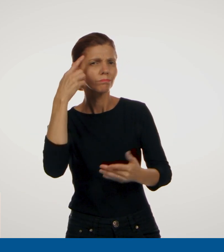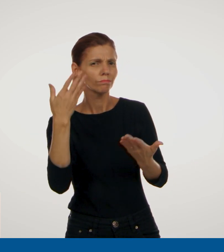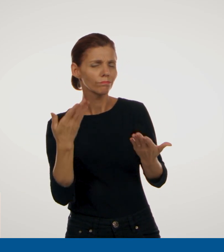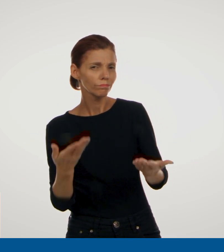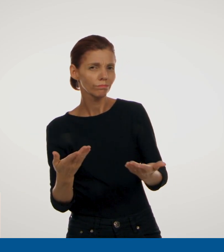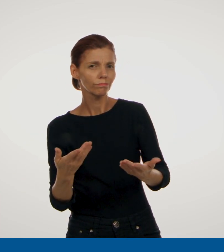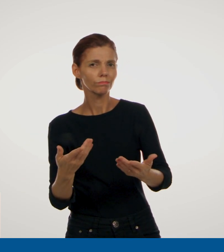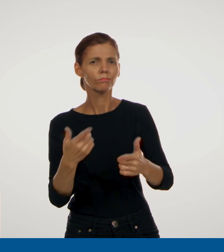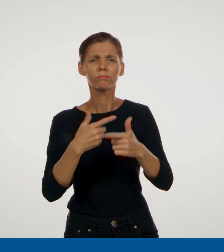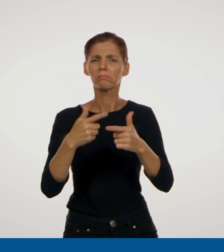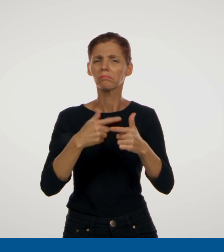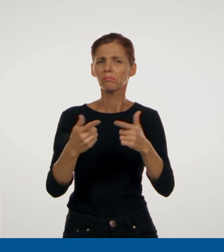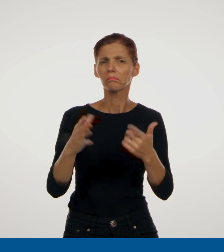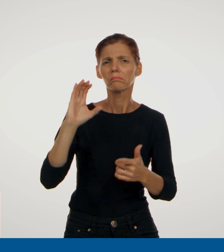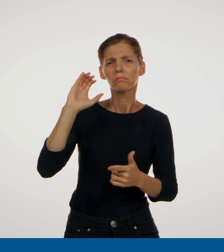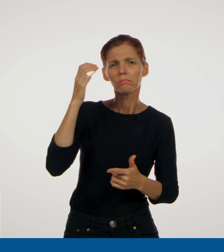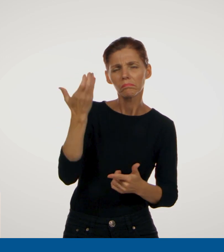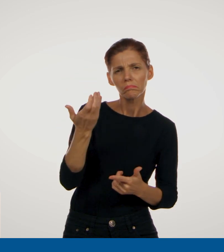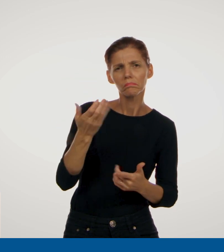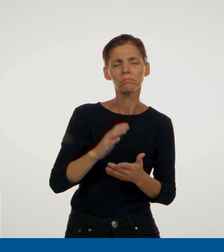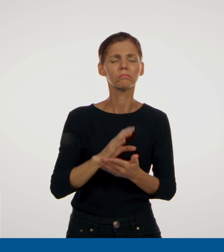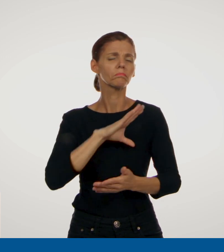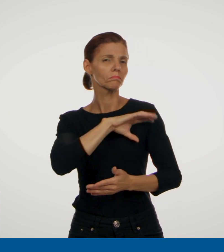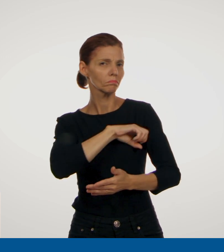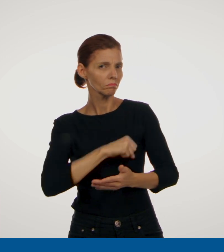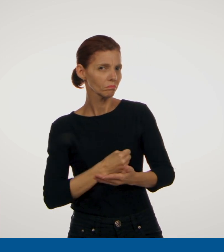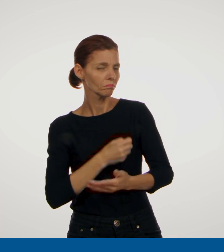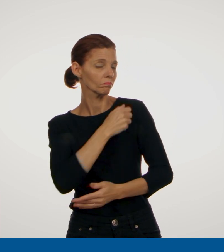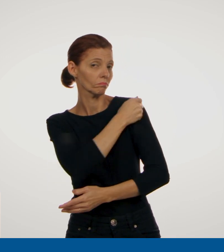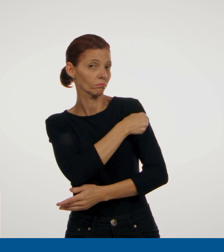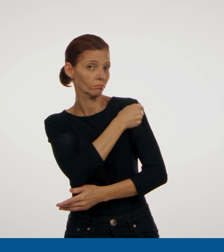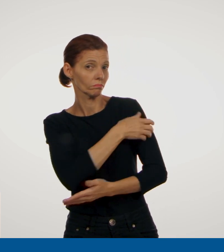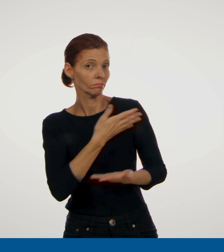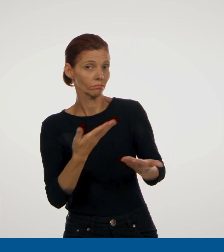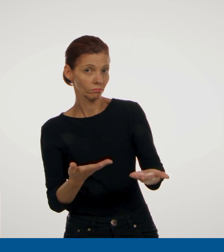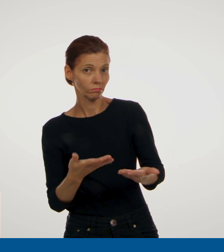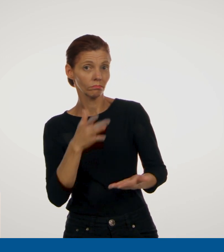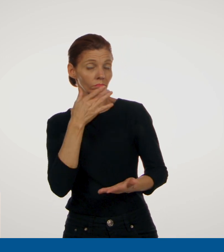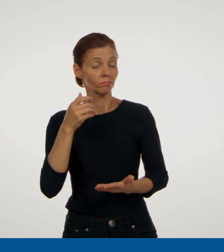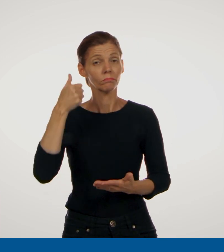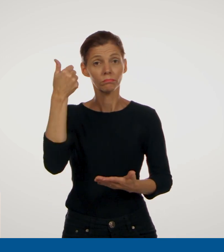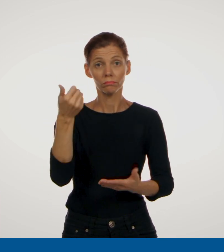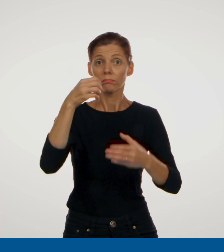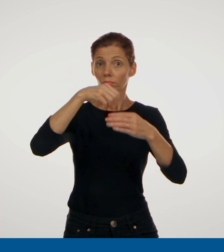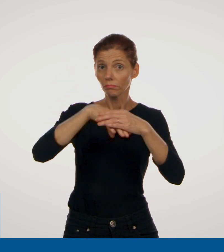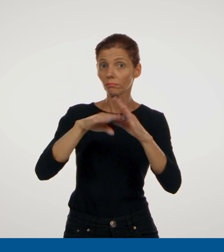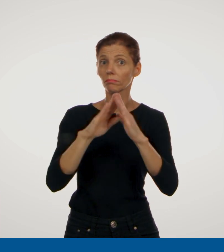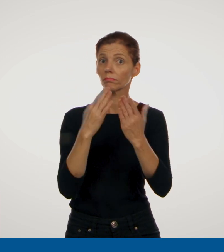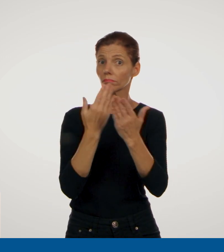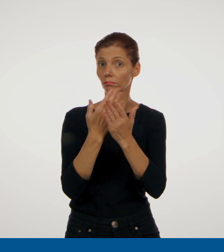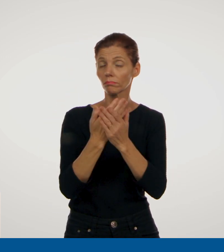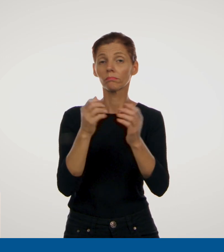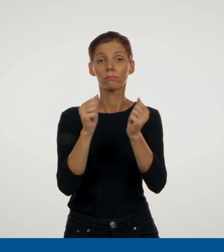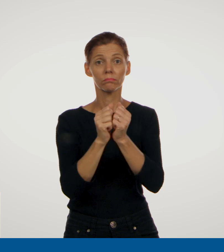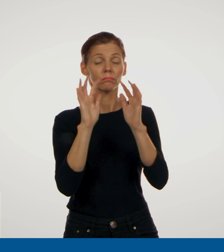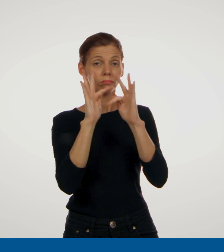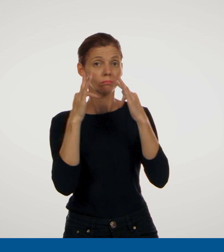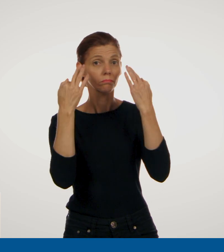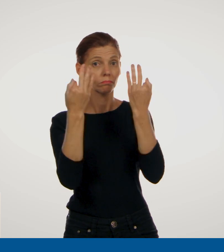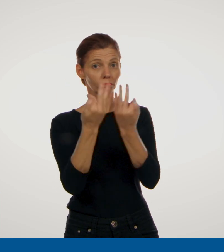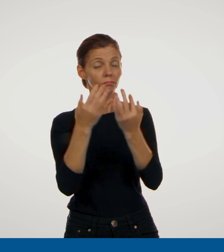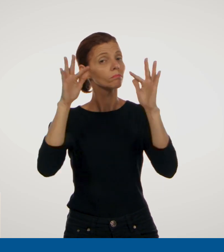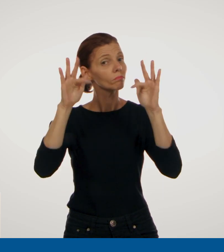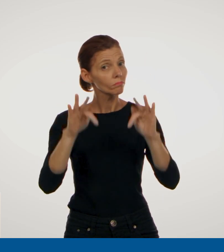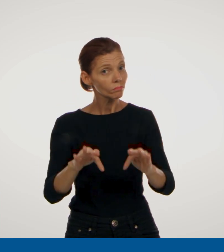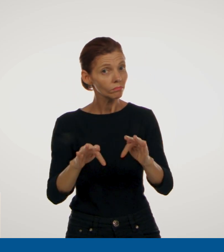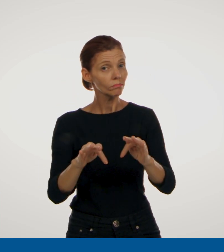considerar que a prevenção ativa das perturbações escolares, sociais ou afetivas dos alunos e a melhoria do ambiente escolar